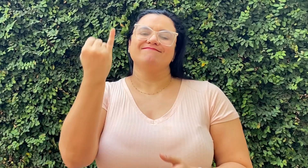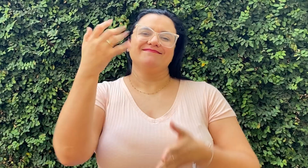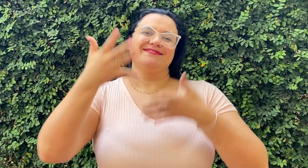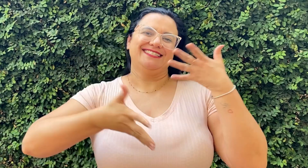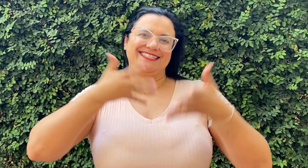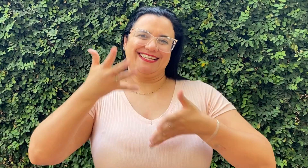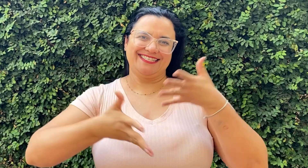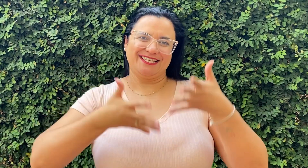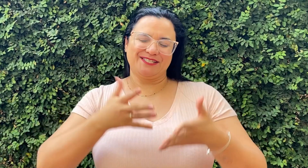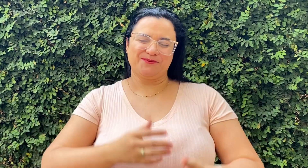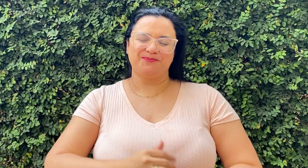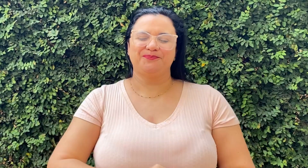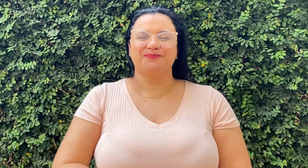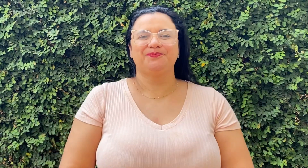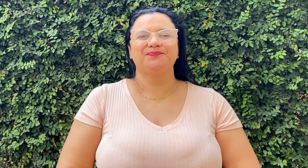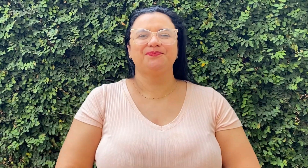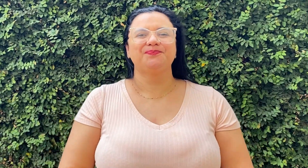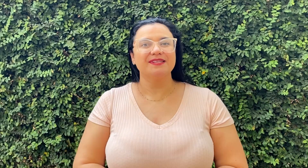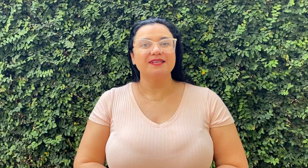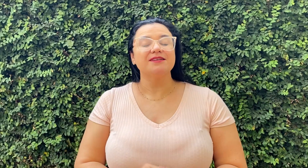a datilologia.